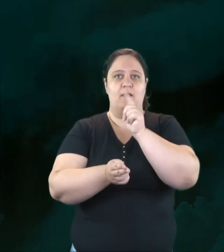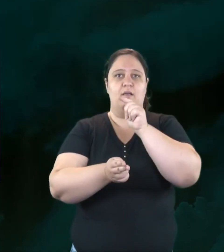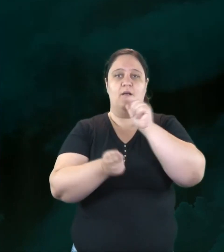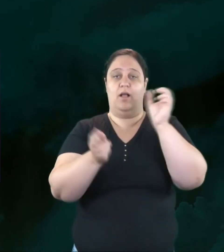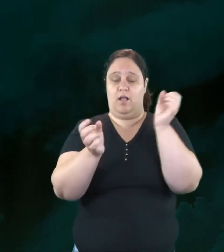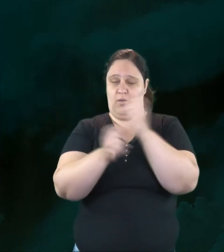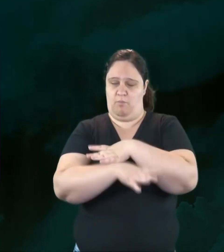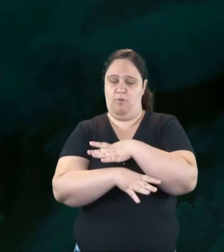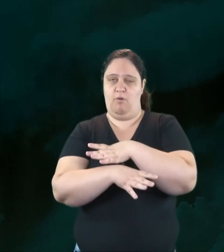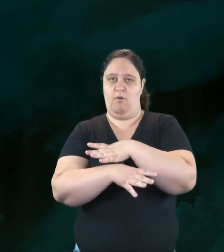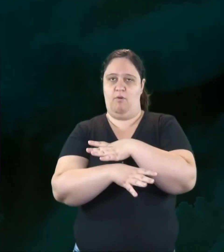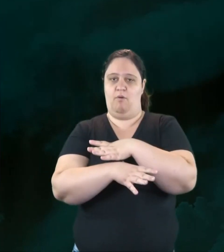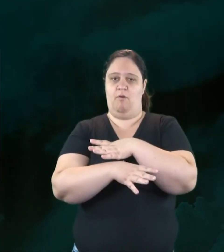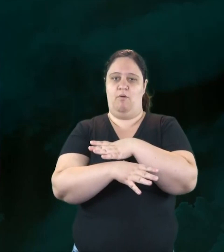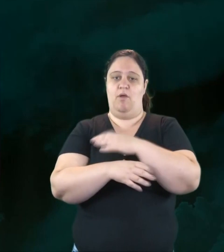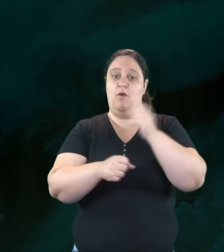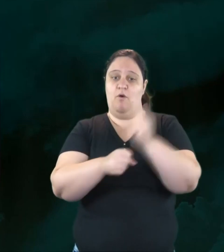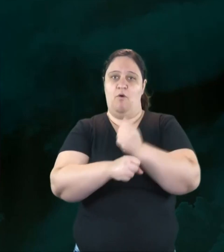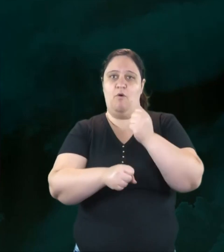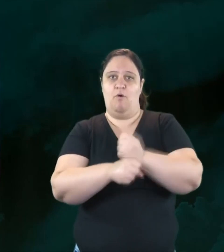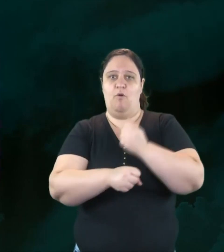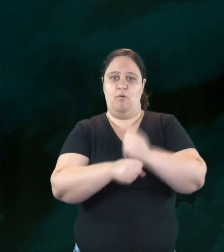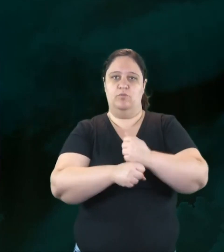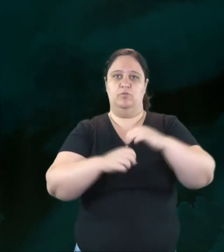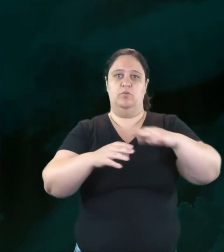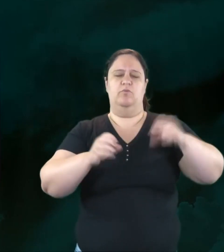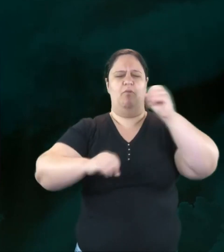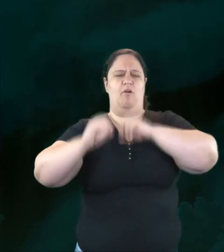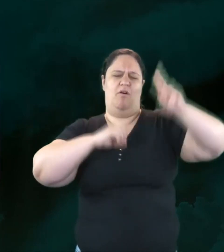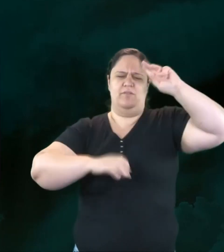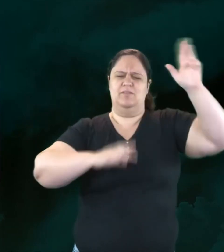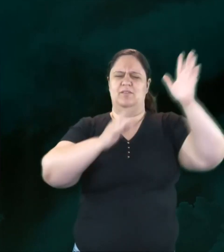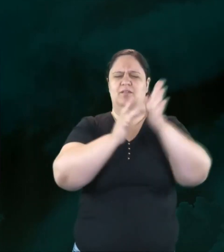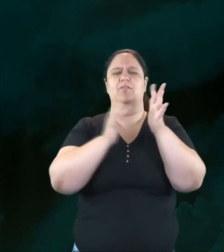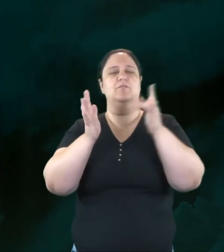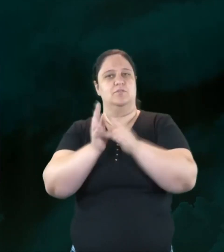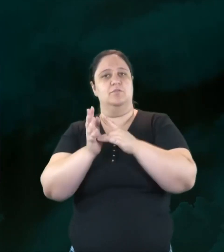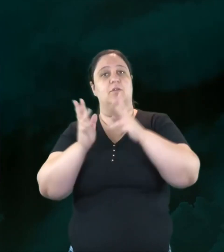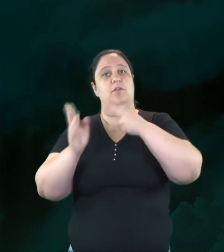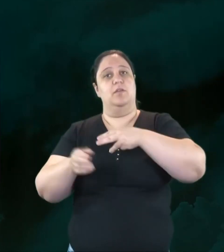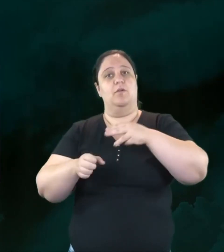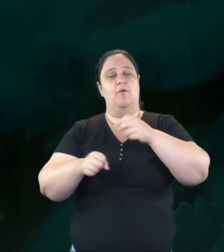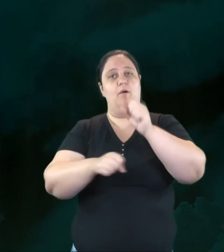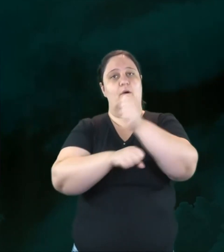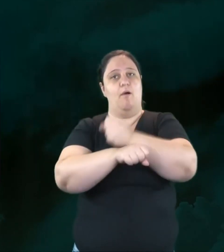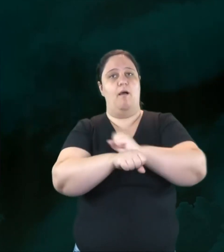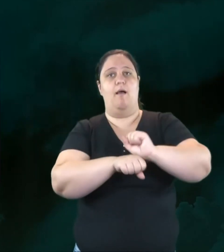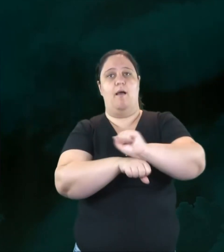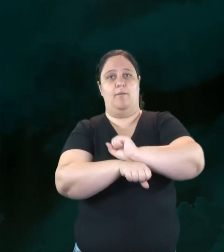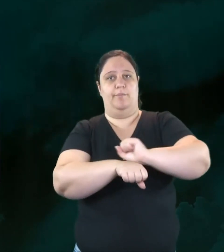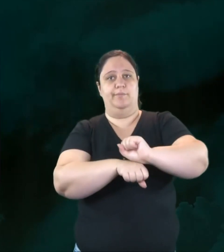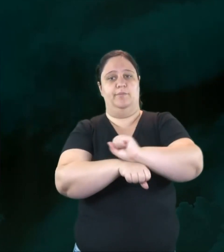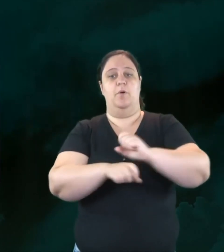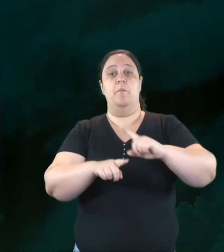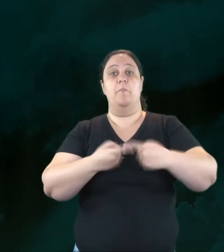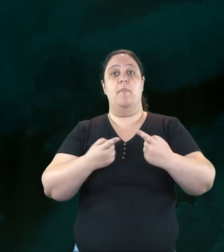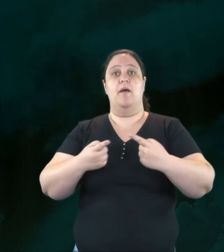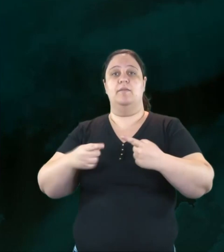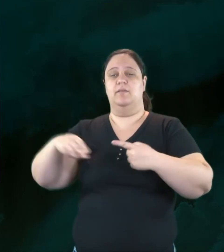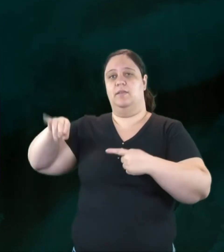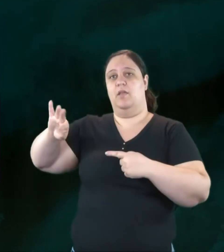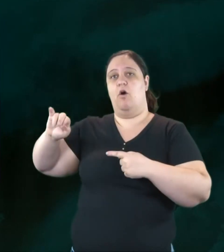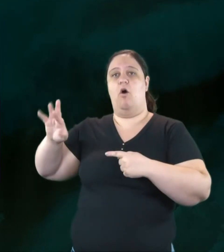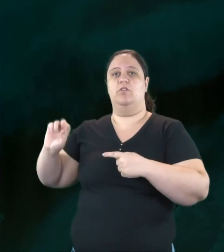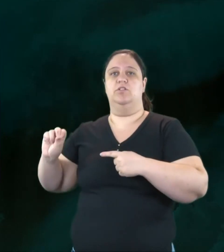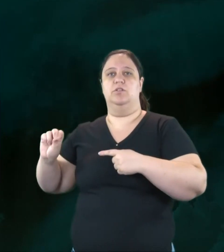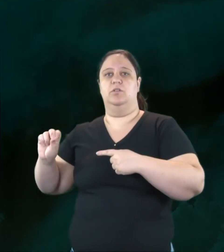altar, não é isso? Ali invocou o nome do Senhor, assim como Abraão invocava o nome do Senhor, mas Nimrod e na Torre de Babel, o homem não